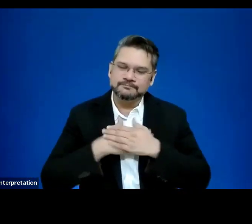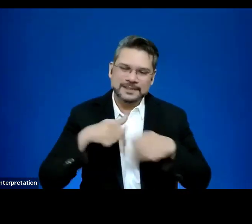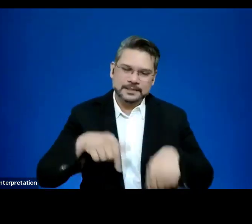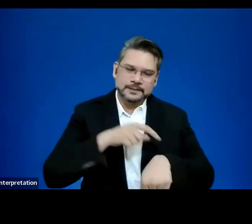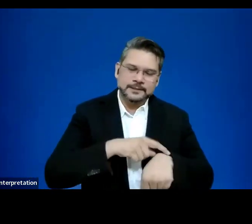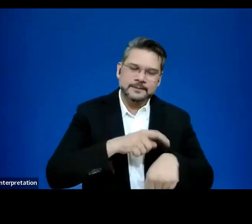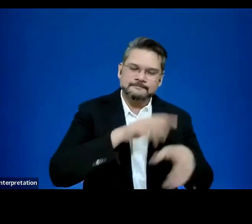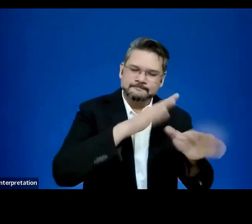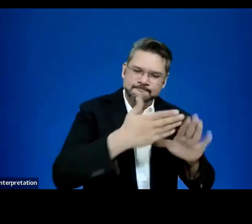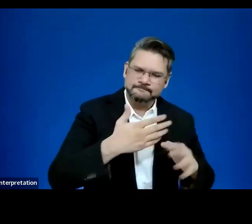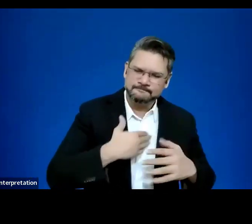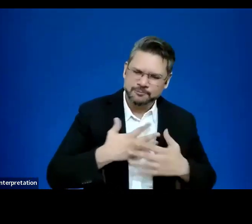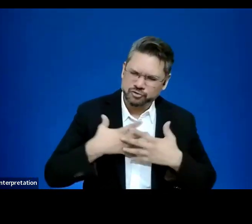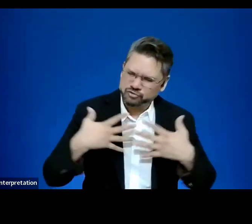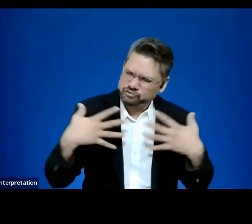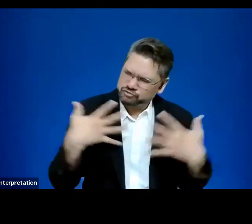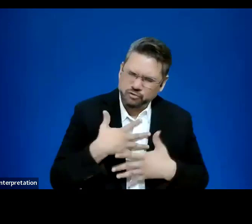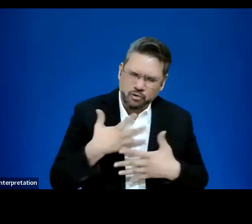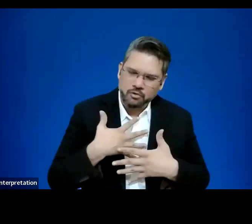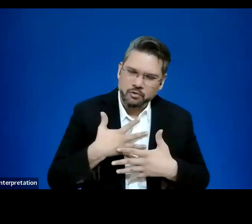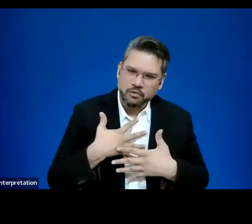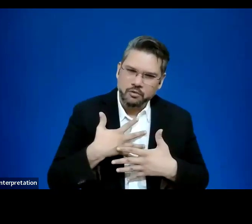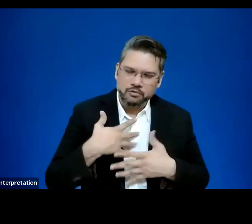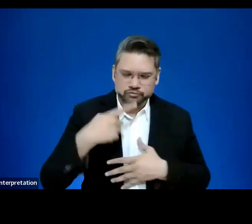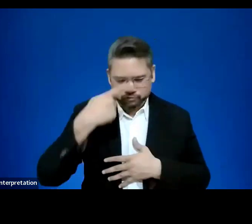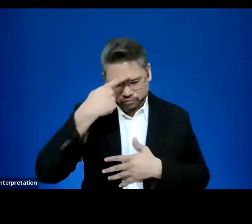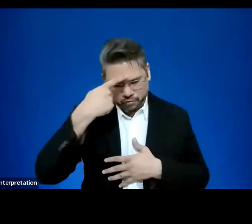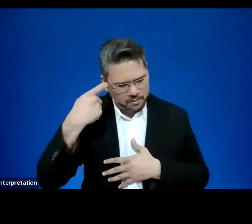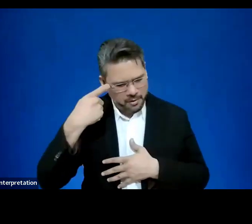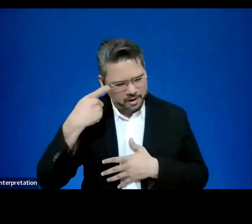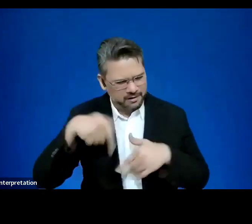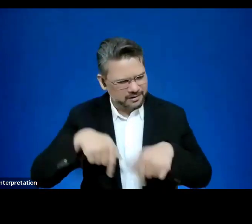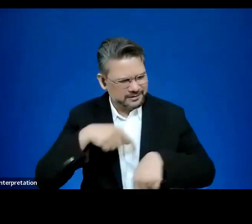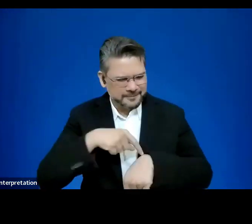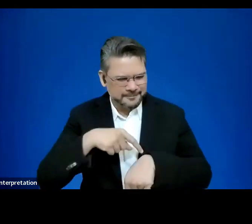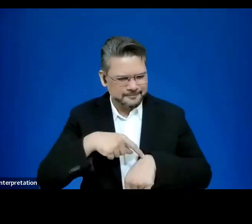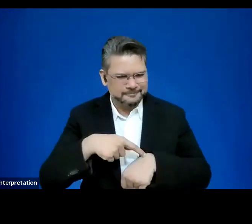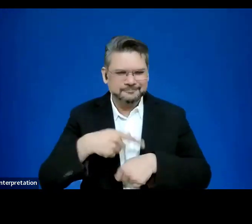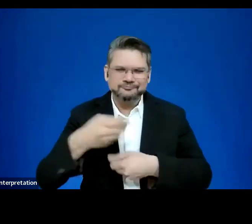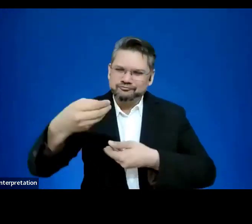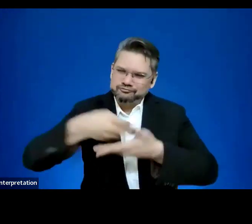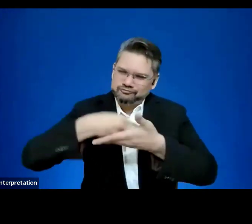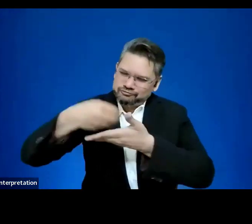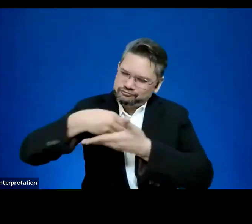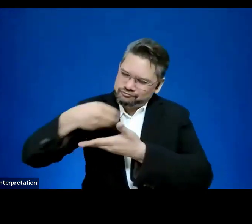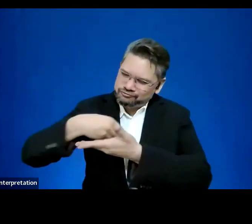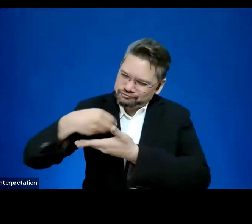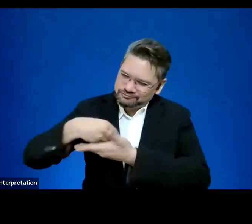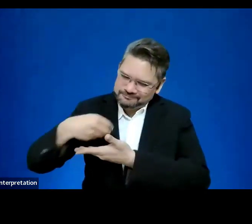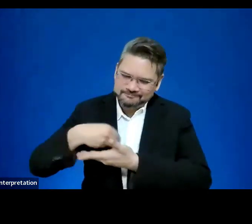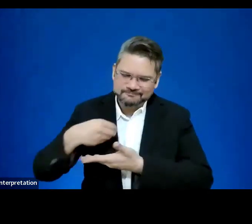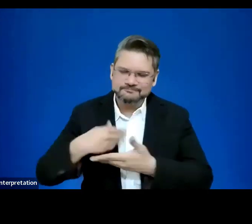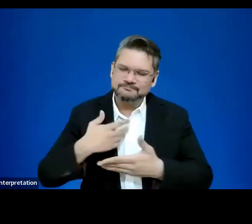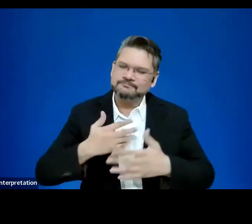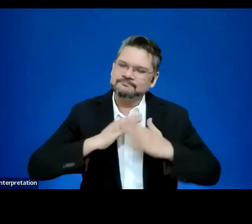谢谢你们的讯息，安慰的这些讯息，因为